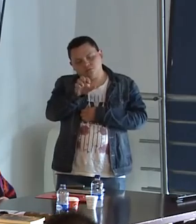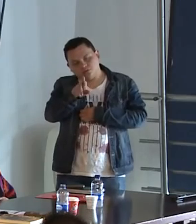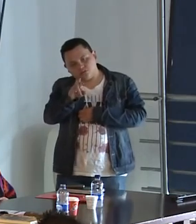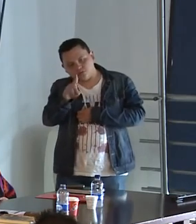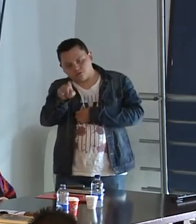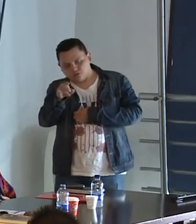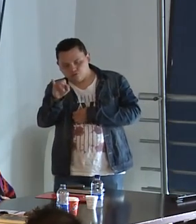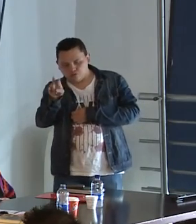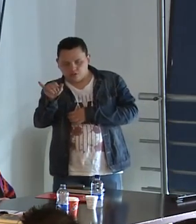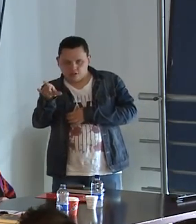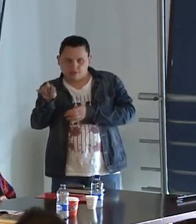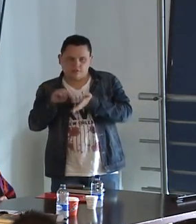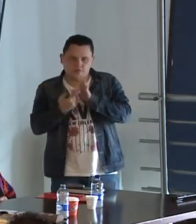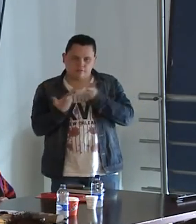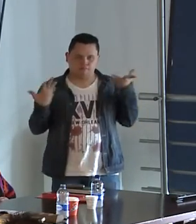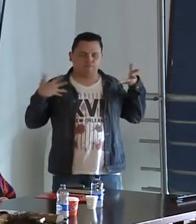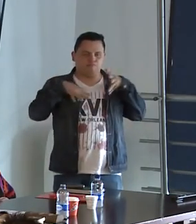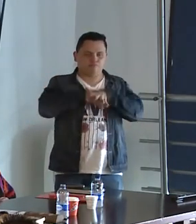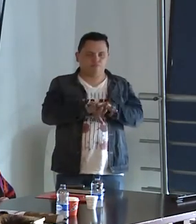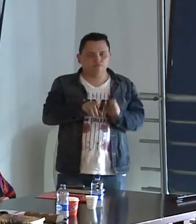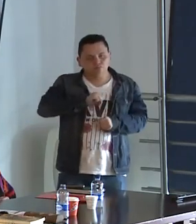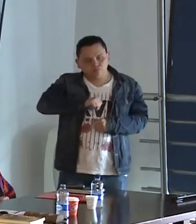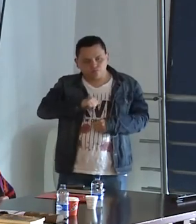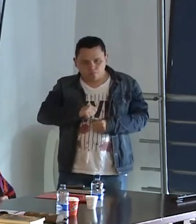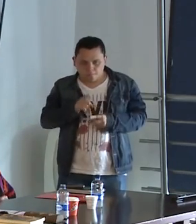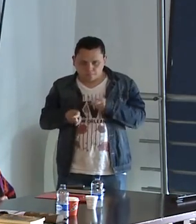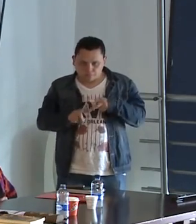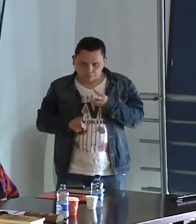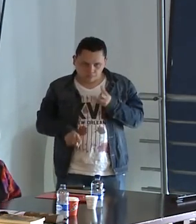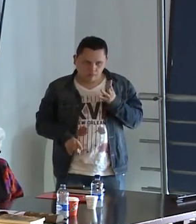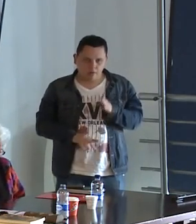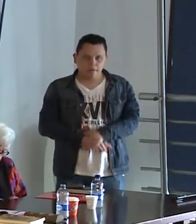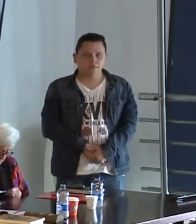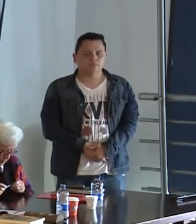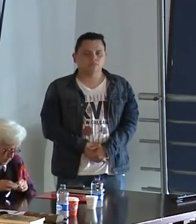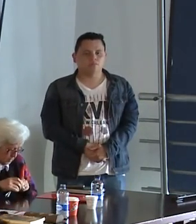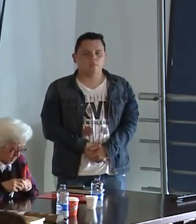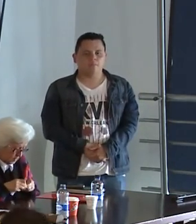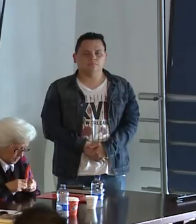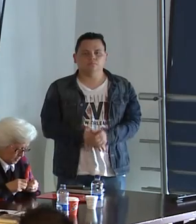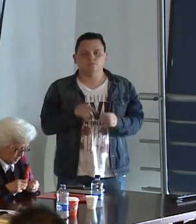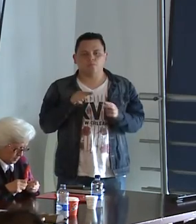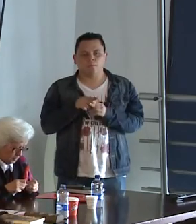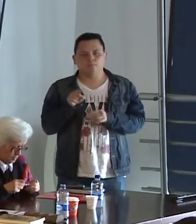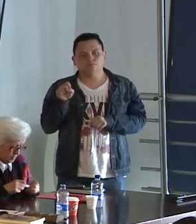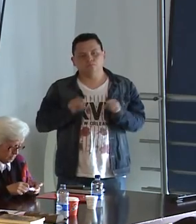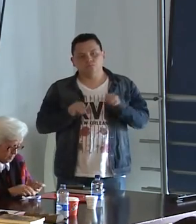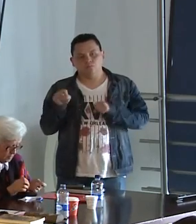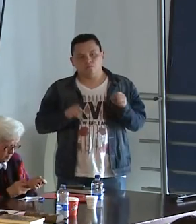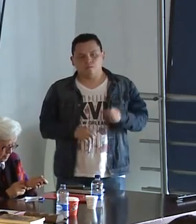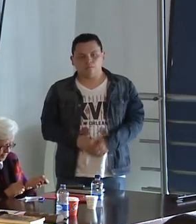como concepción de derechos. Estamos hablando de una opción